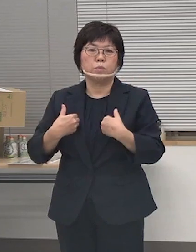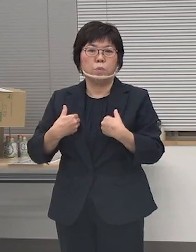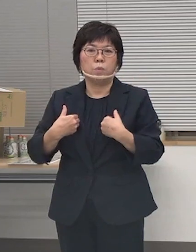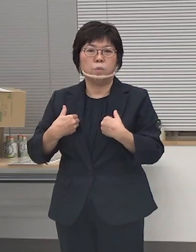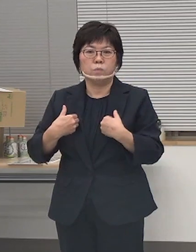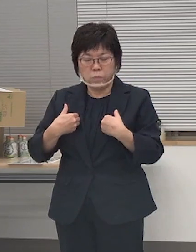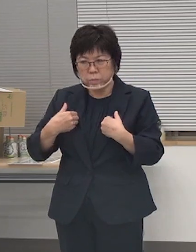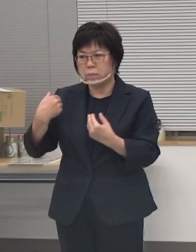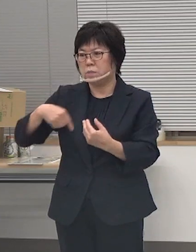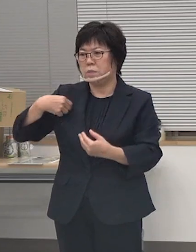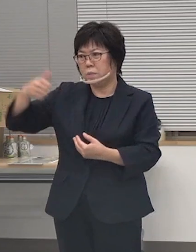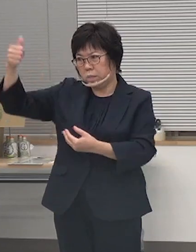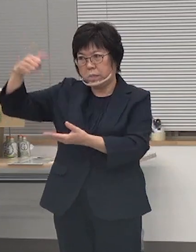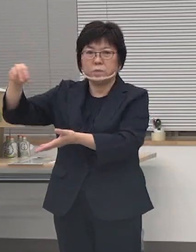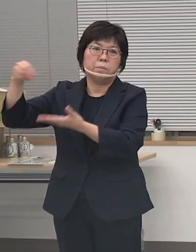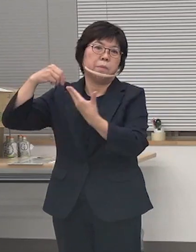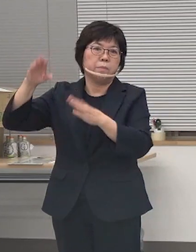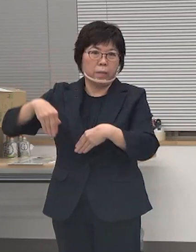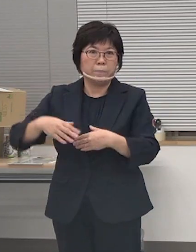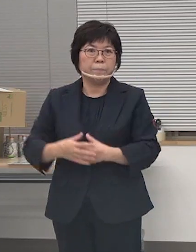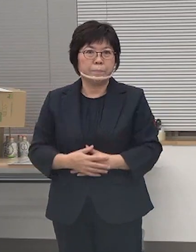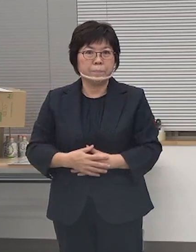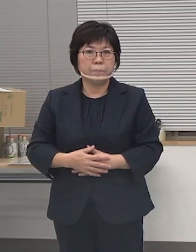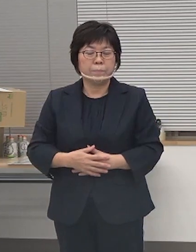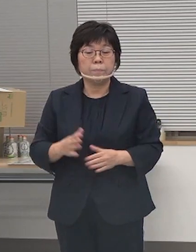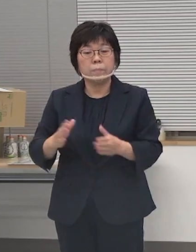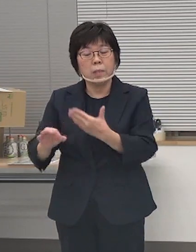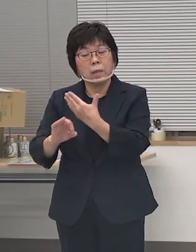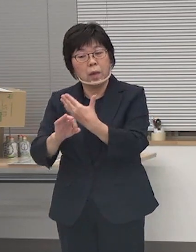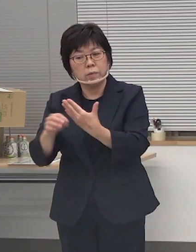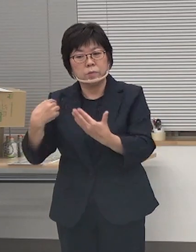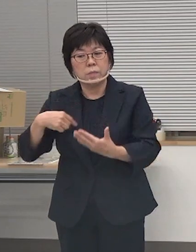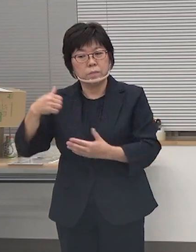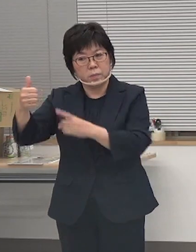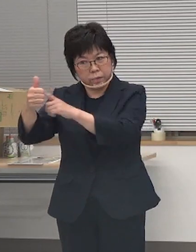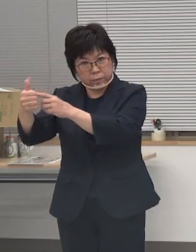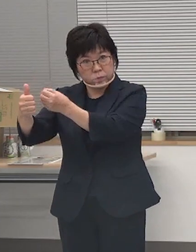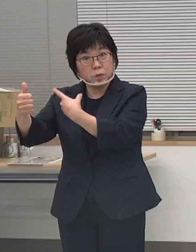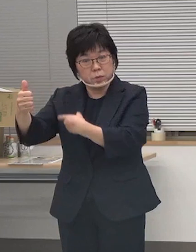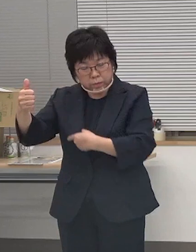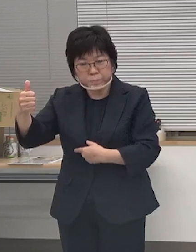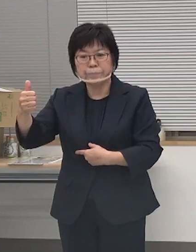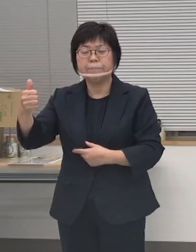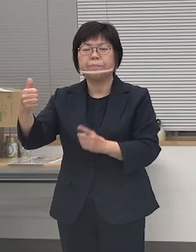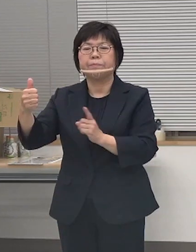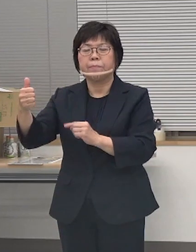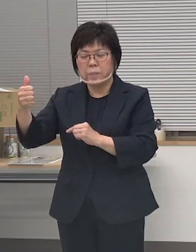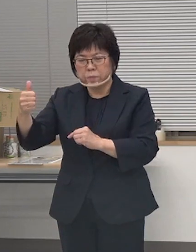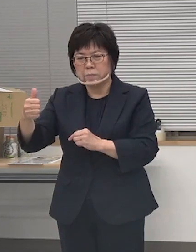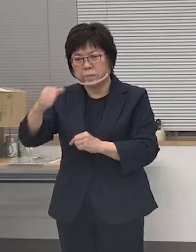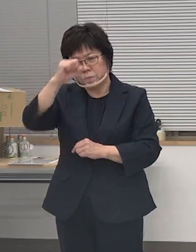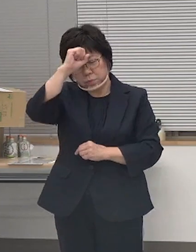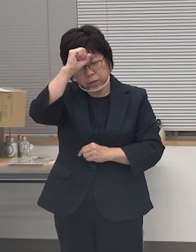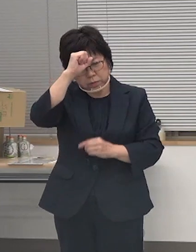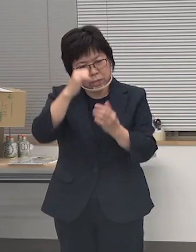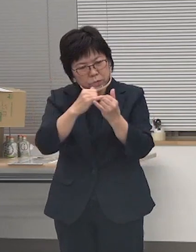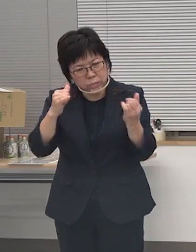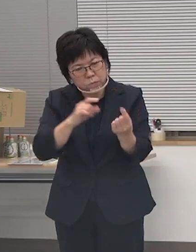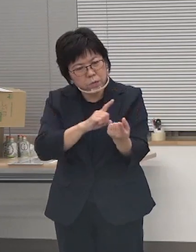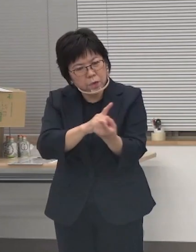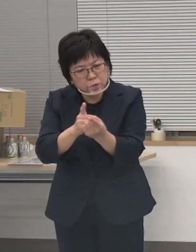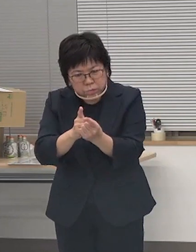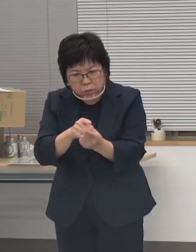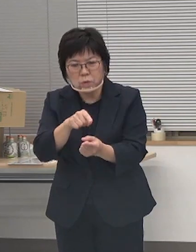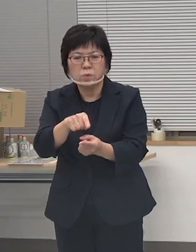出されました。またある先生からは、実際に患者さんと接していて、最近では高齢者の